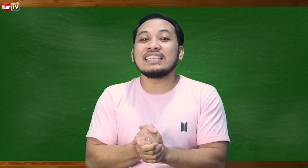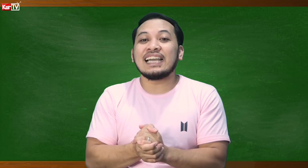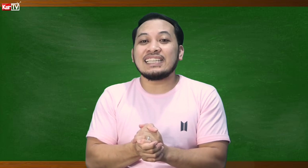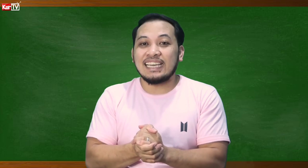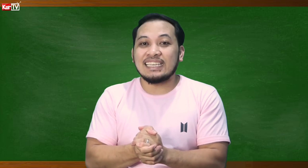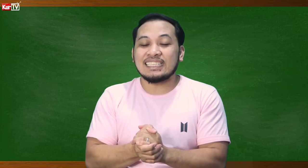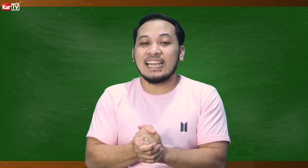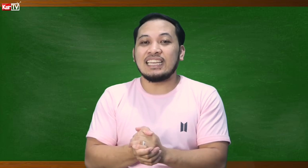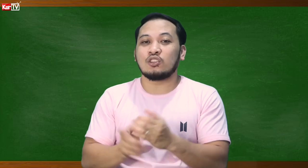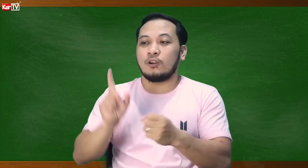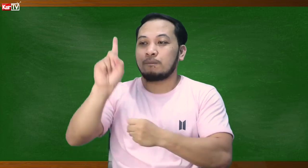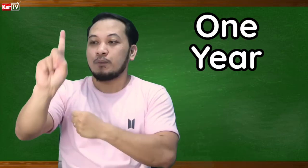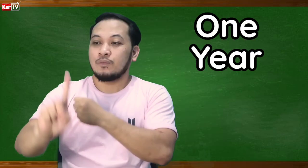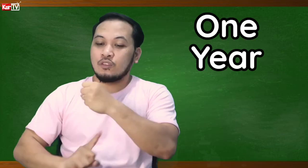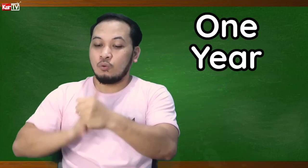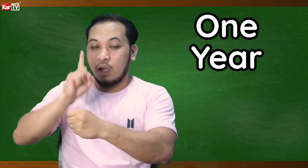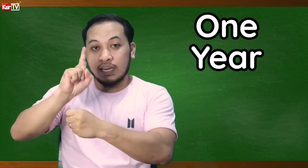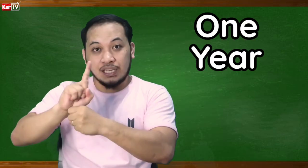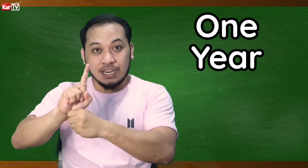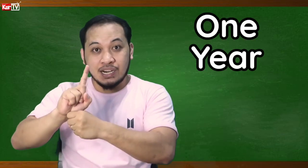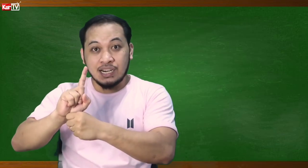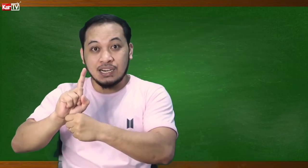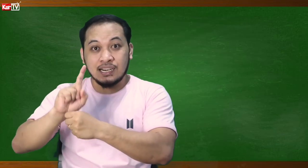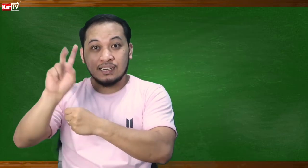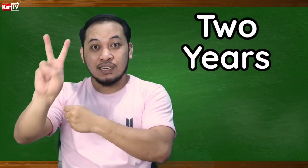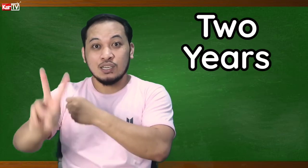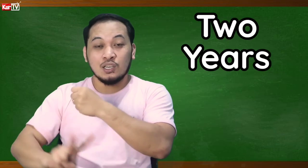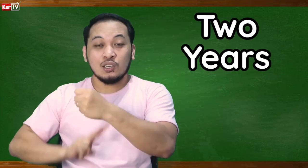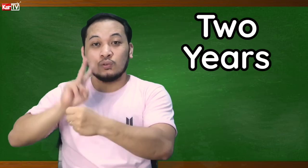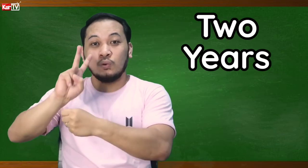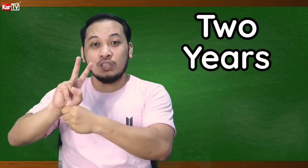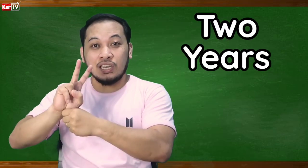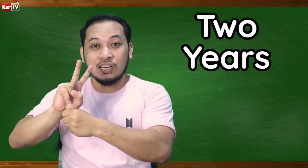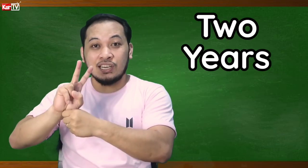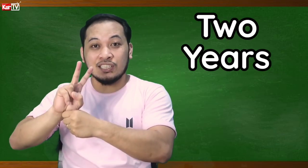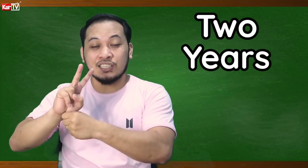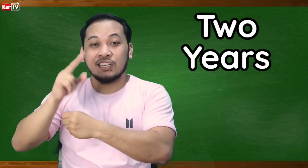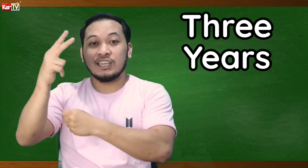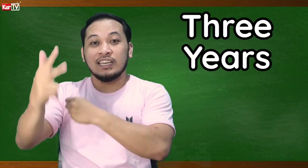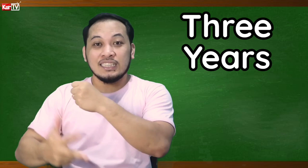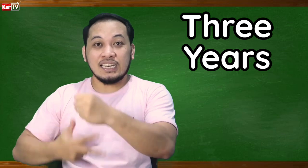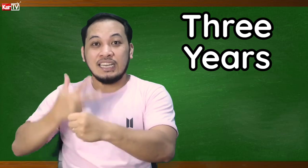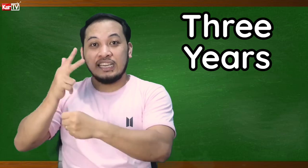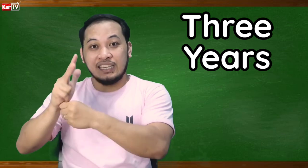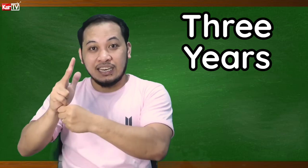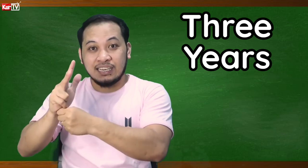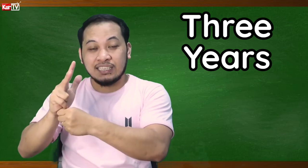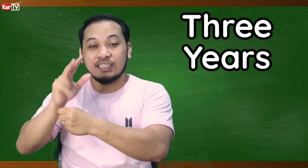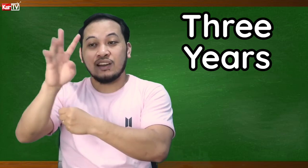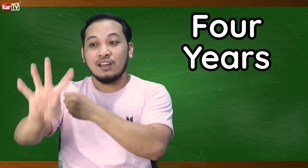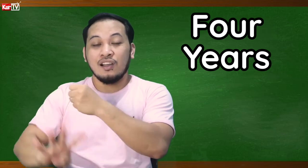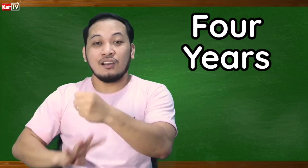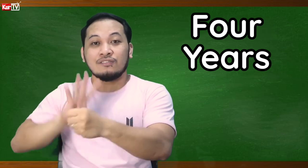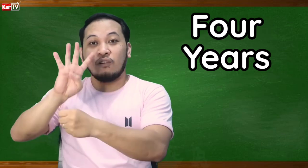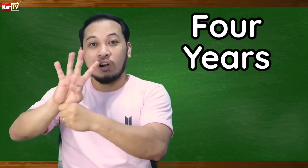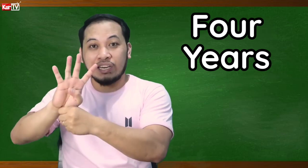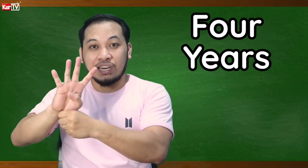silang isenyas na ganito. 1 year, 2 years, 3 years, 4